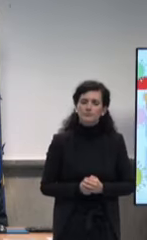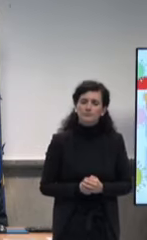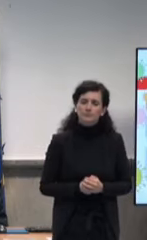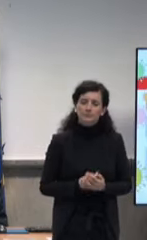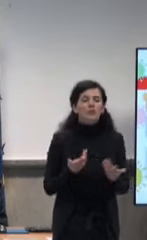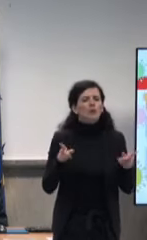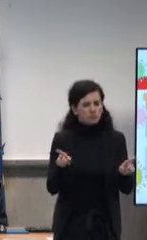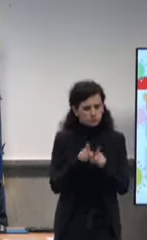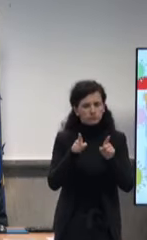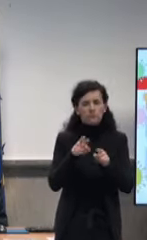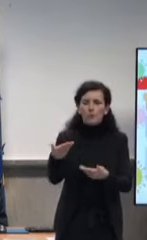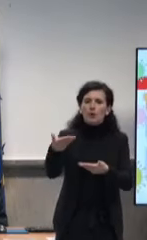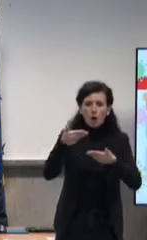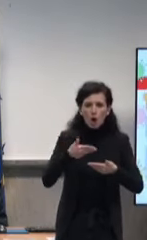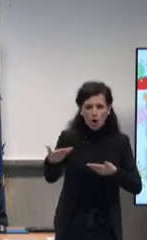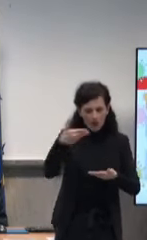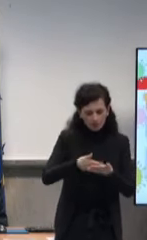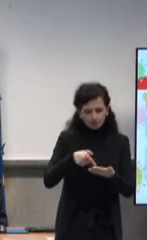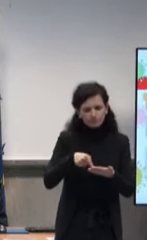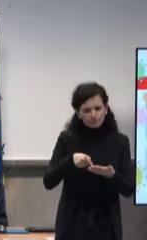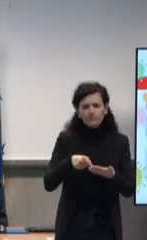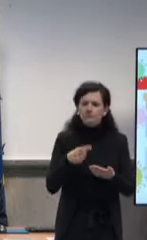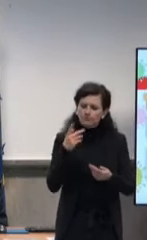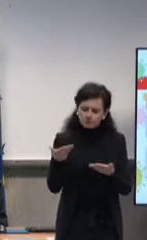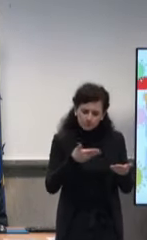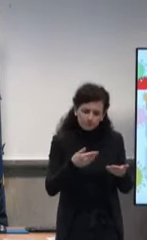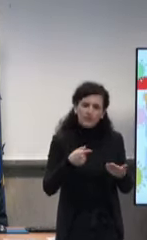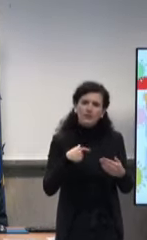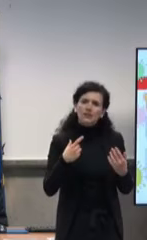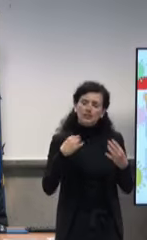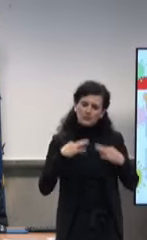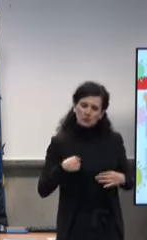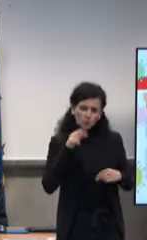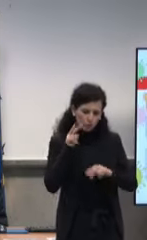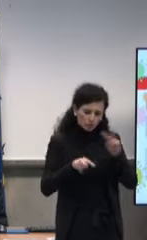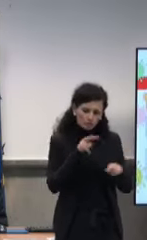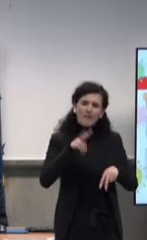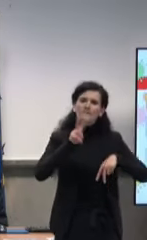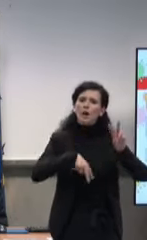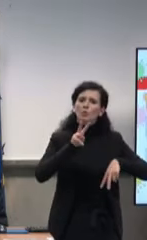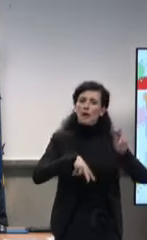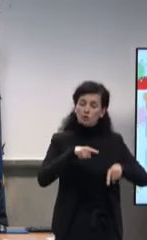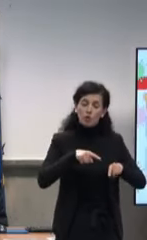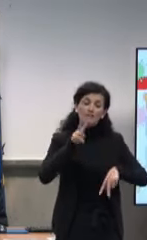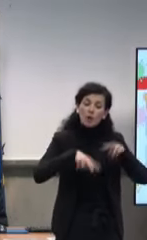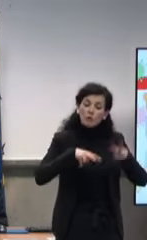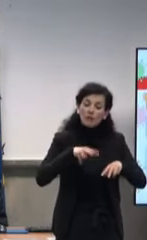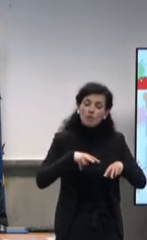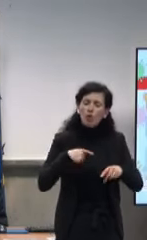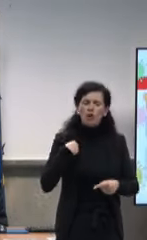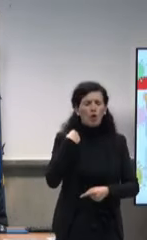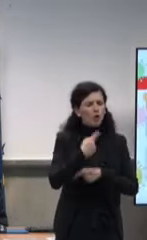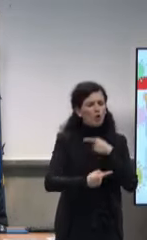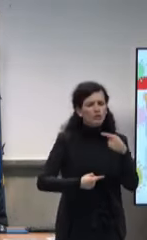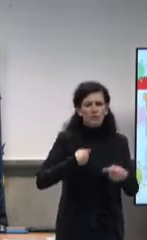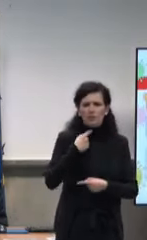state presentate e le valuta continua continuativamente e quando dico continuativa medico sabati domeniche